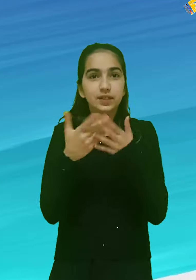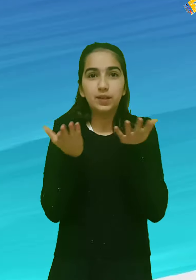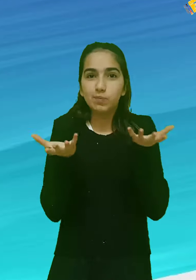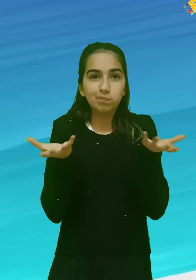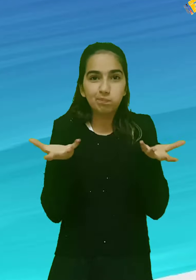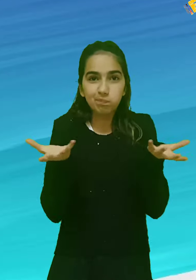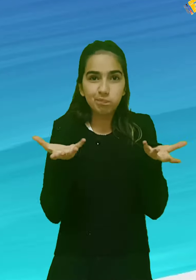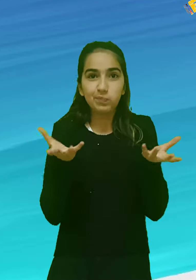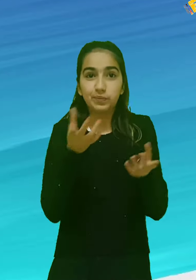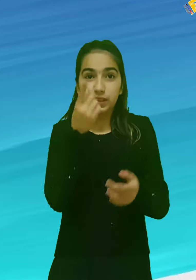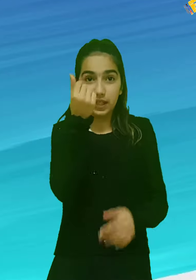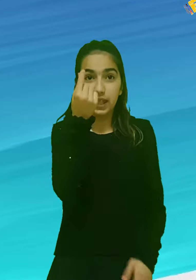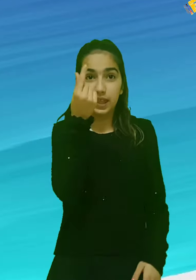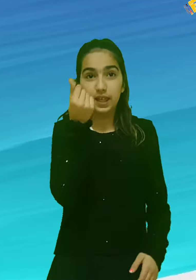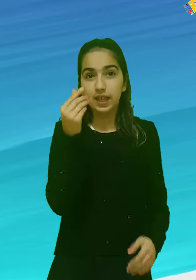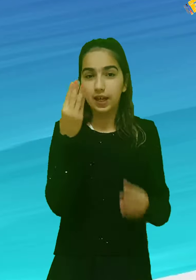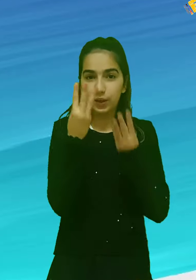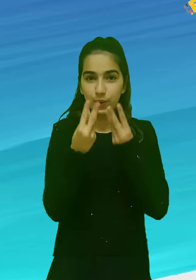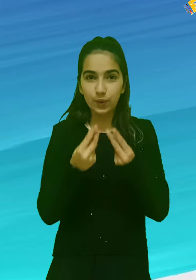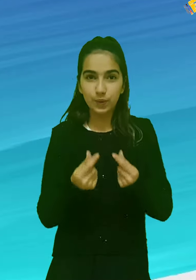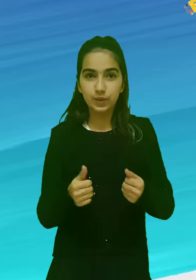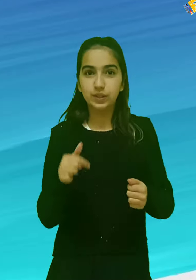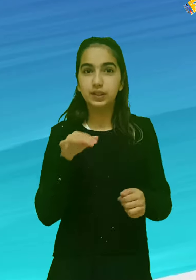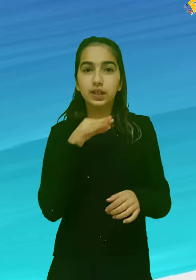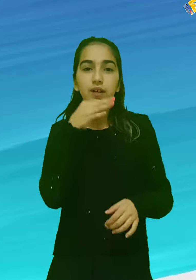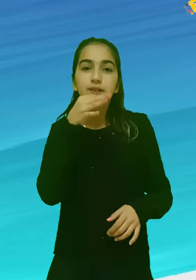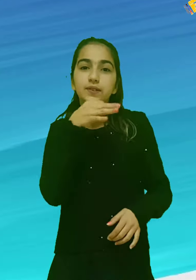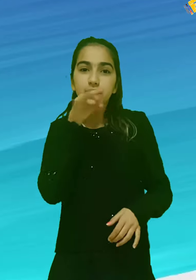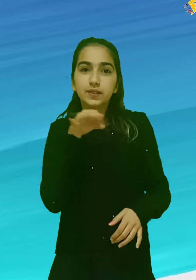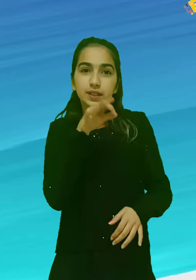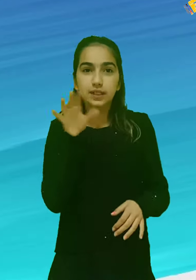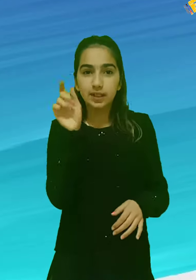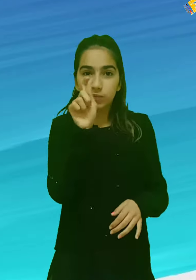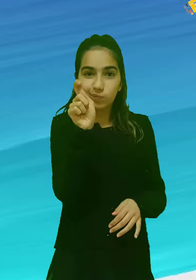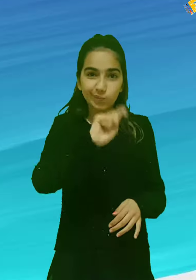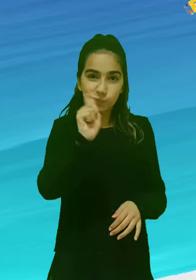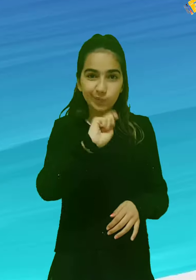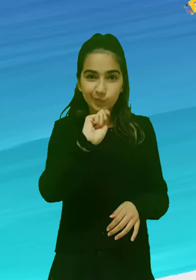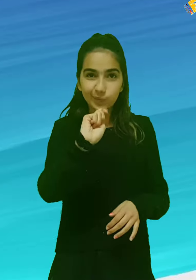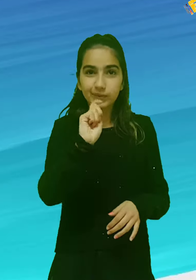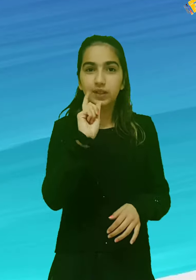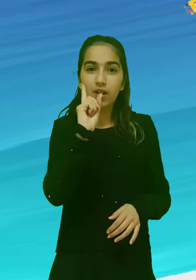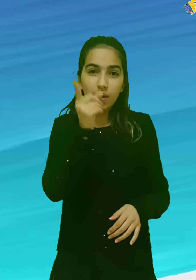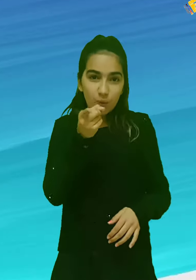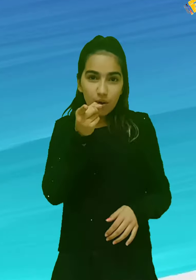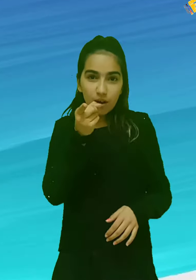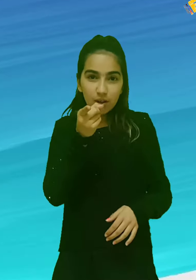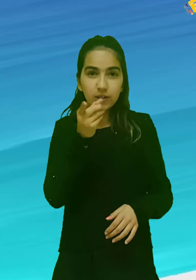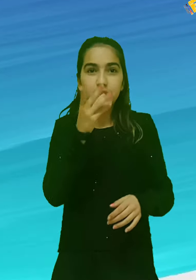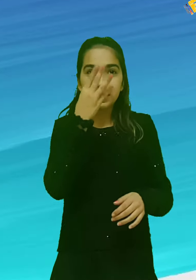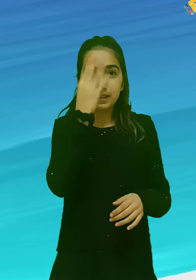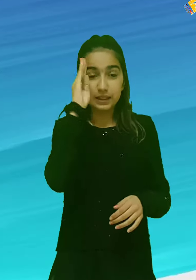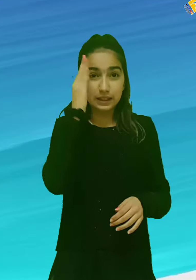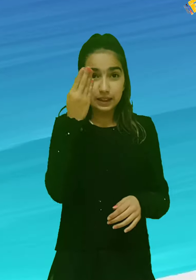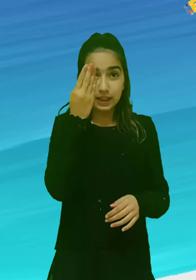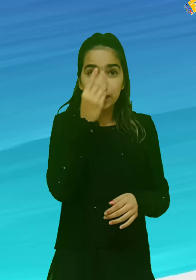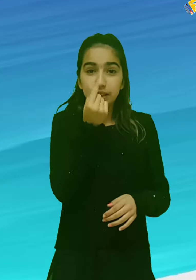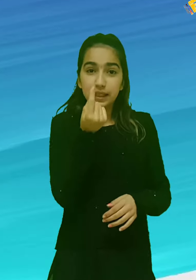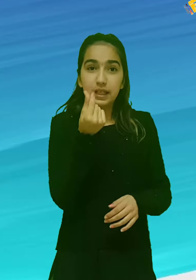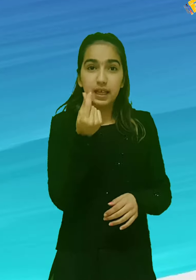A primeira coisa a fazer é calcular o orçamento familiar mensal, ou seja, identificar todos os